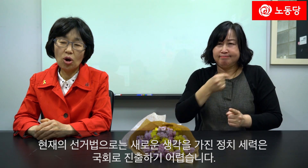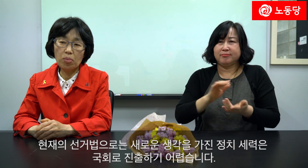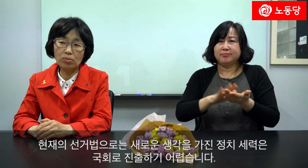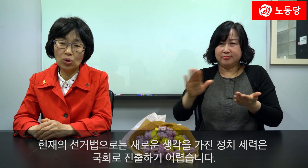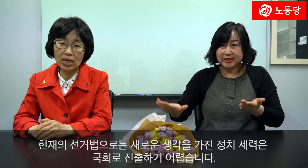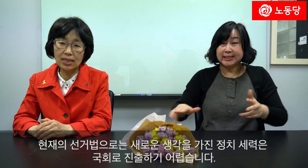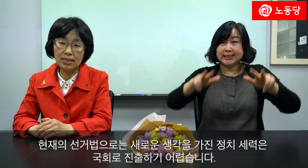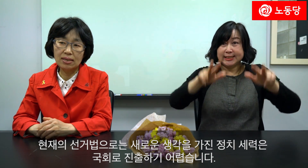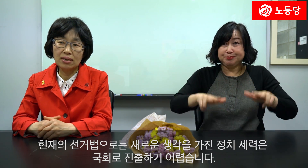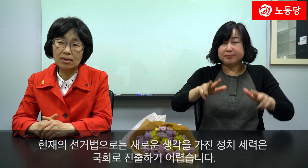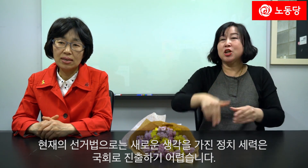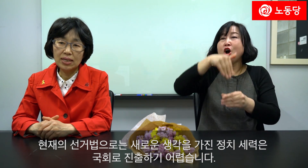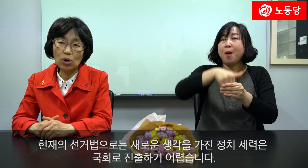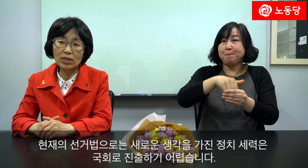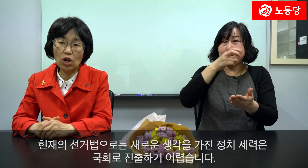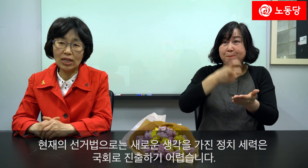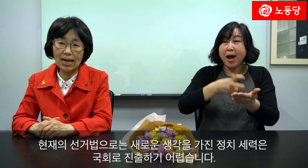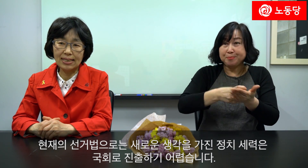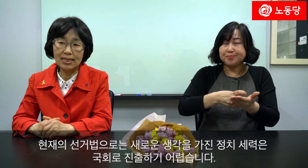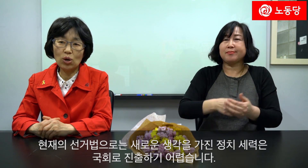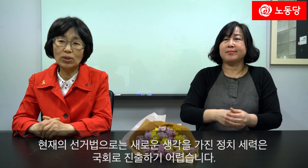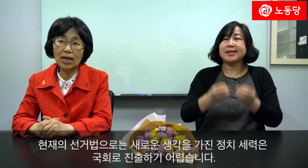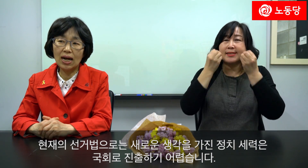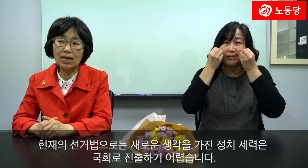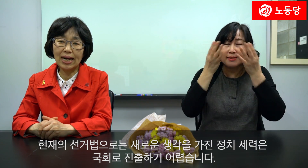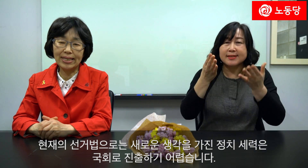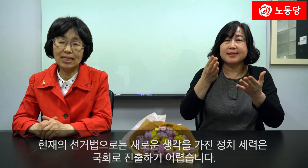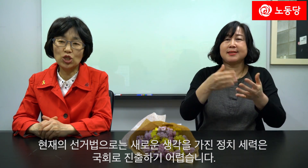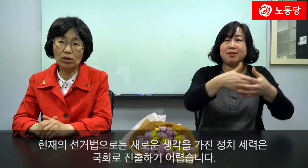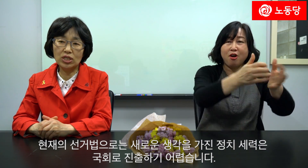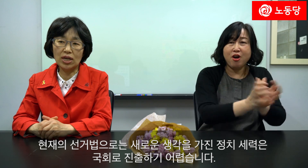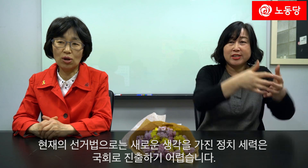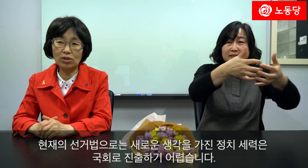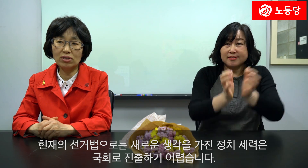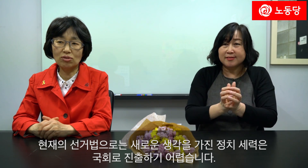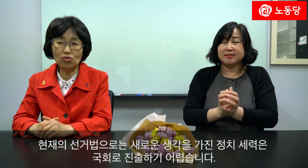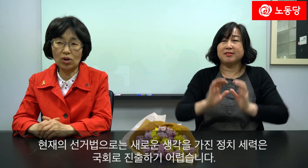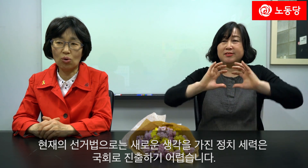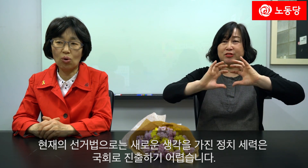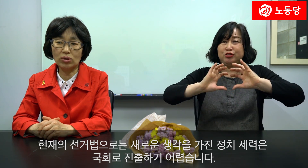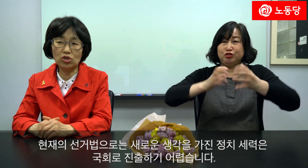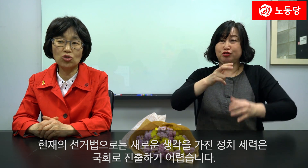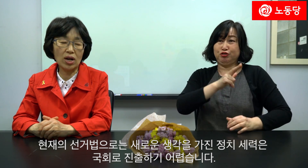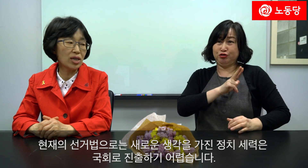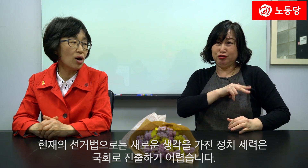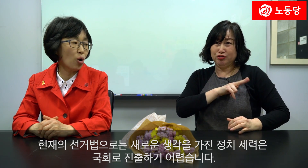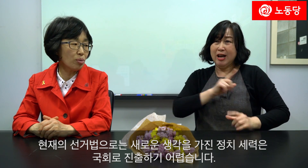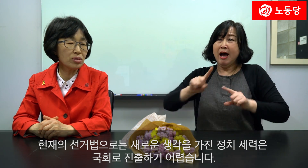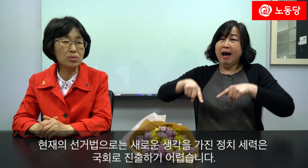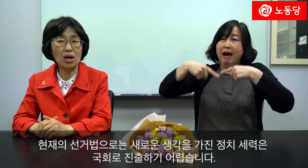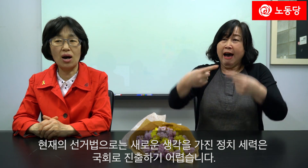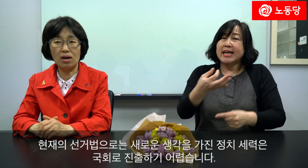현재의 선거법으로는 새로운 정당, 새로운 생각을 가진 정치 세력은 국회로